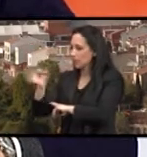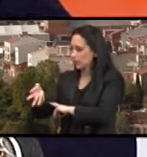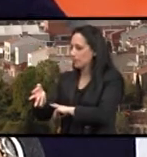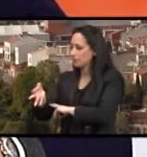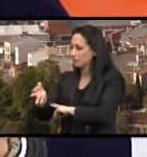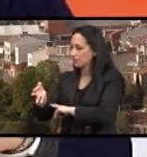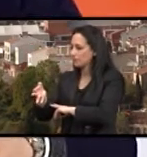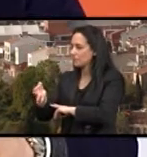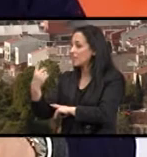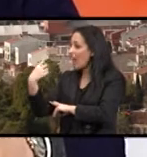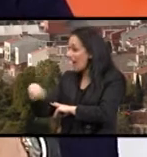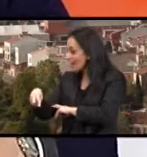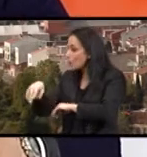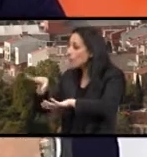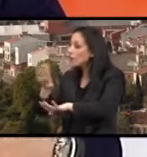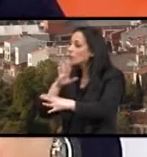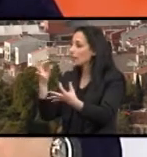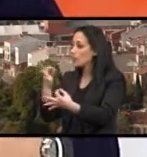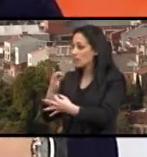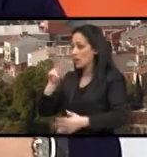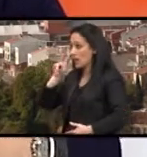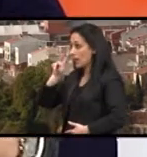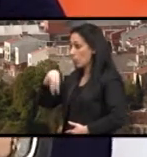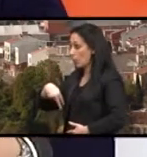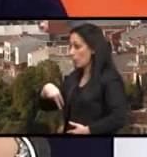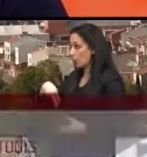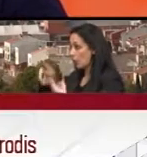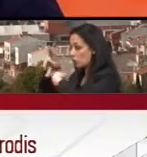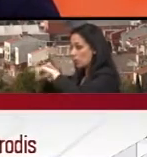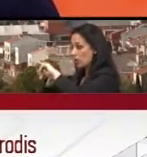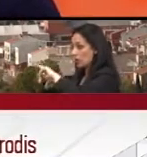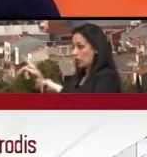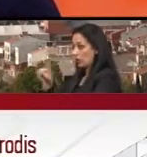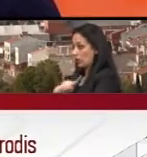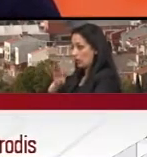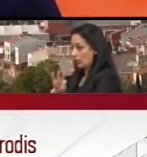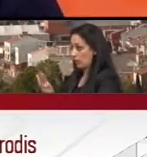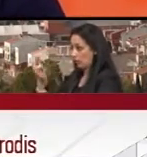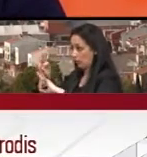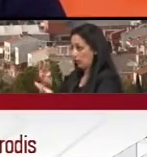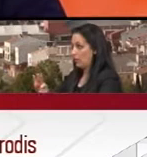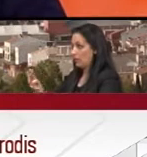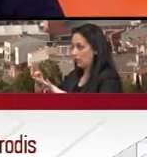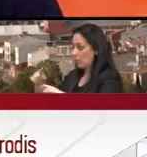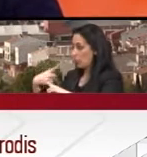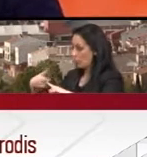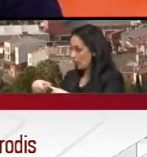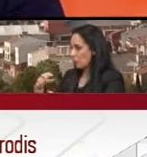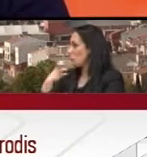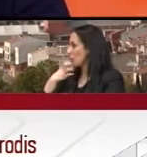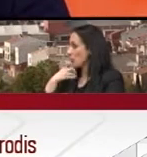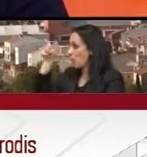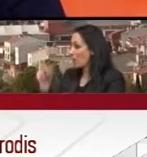Això no vol dir que estigui reconegut des de la Generalitat, que quan una persona amb discapacitat es fa gran i necessita una ràtio,